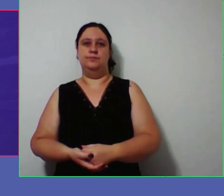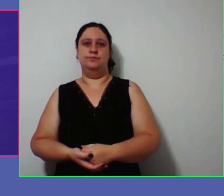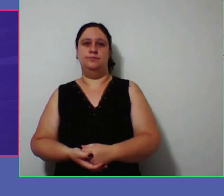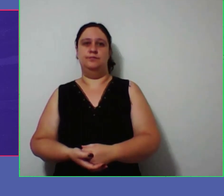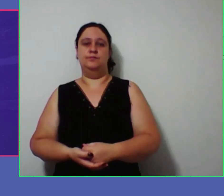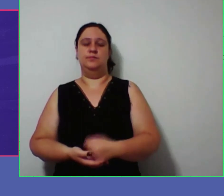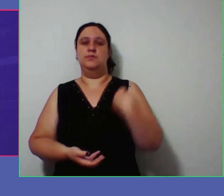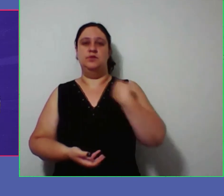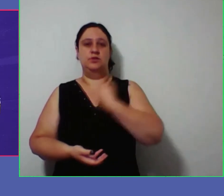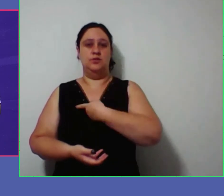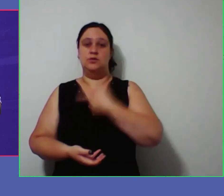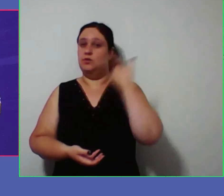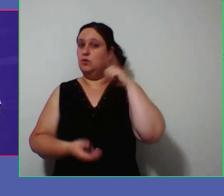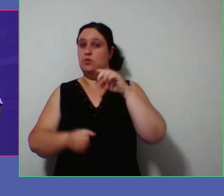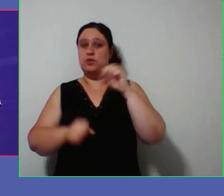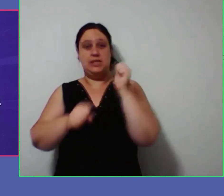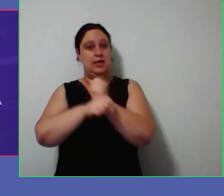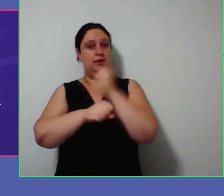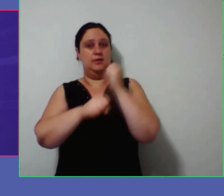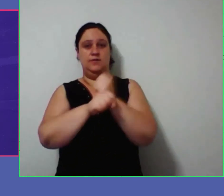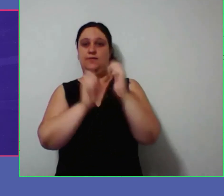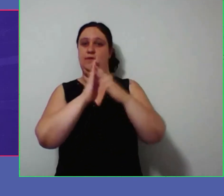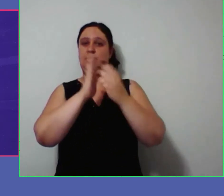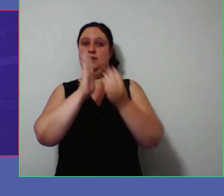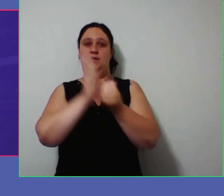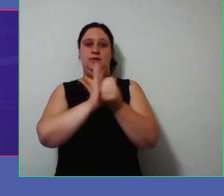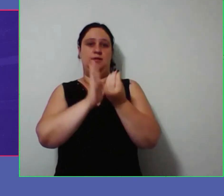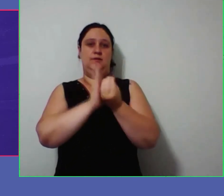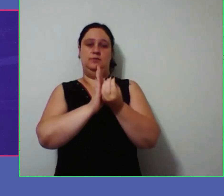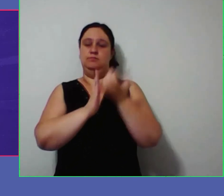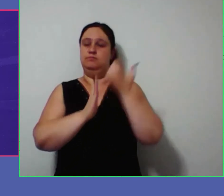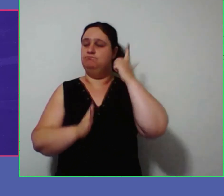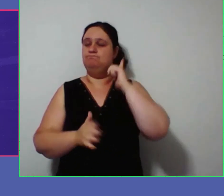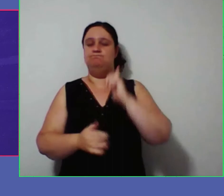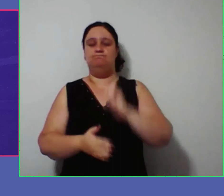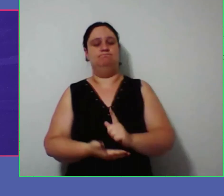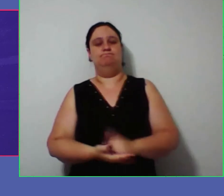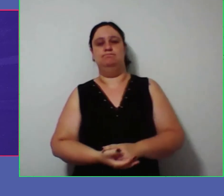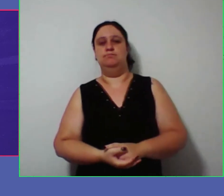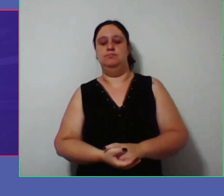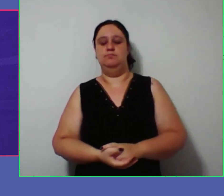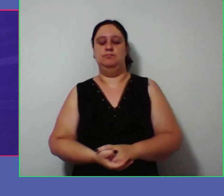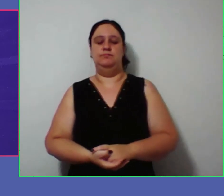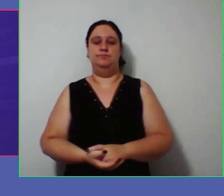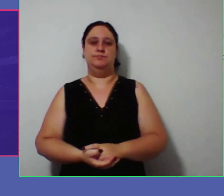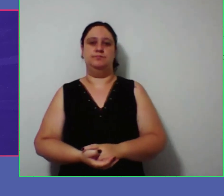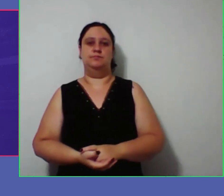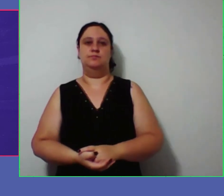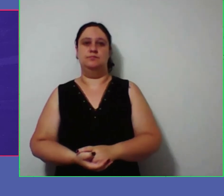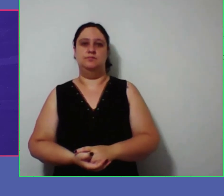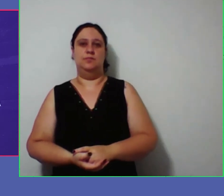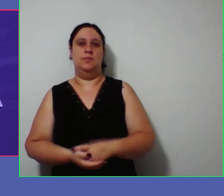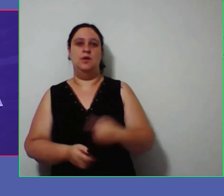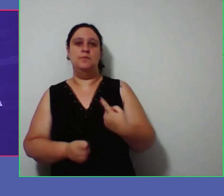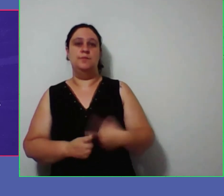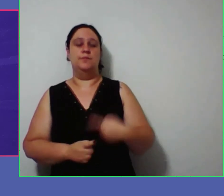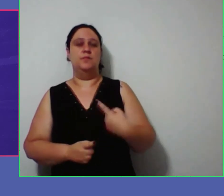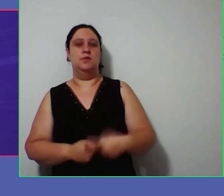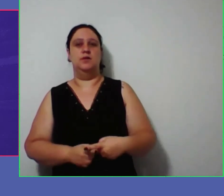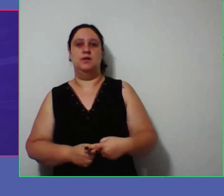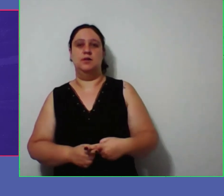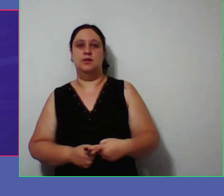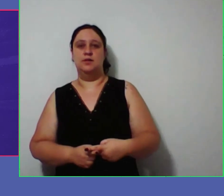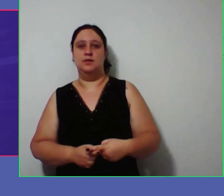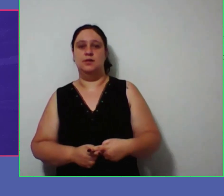A edificação não vai acontecer entre nós se nós não tomarmos o caminho da cruz, o caminho